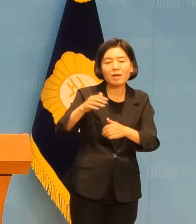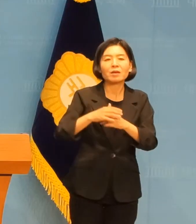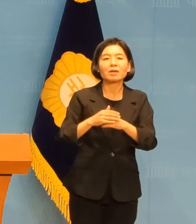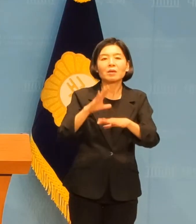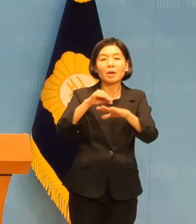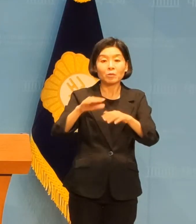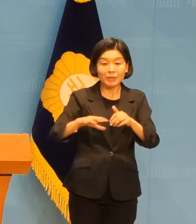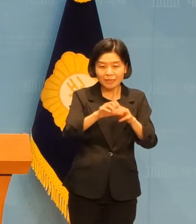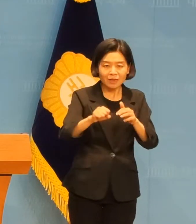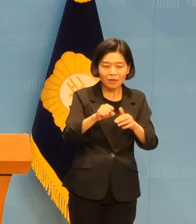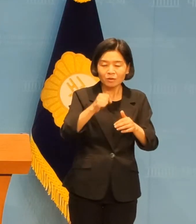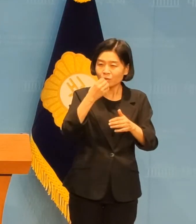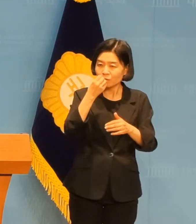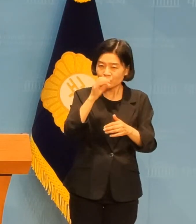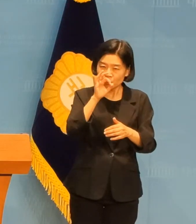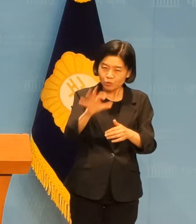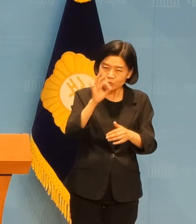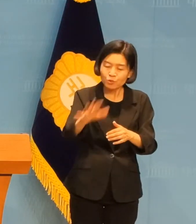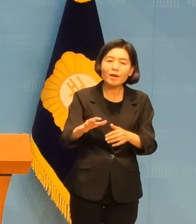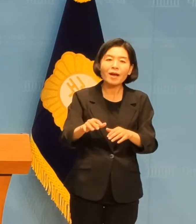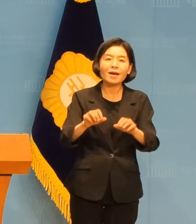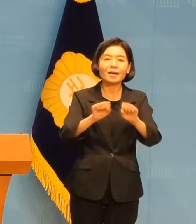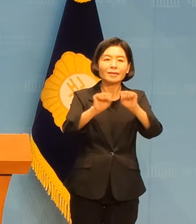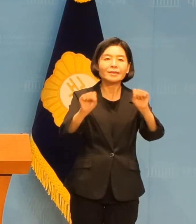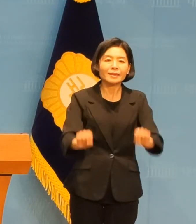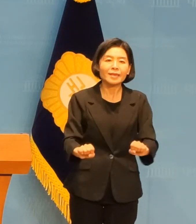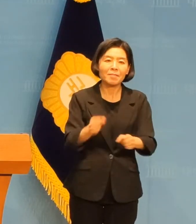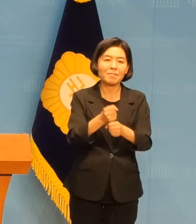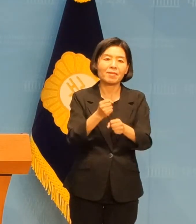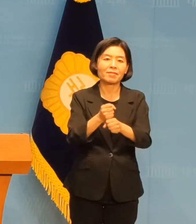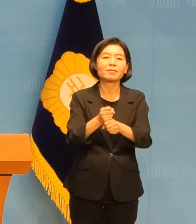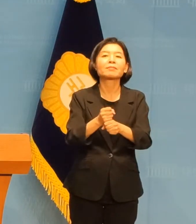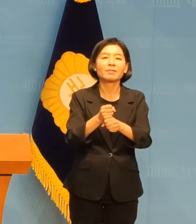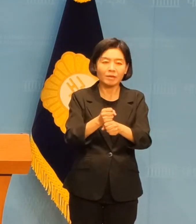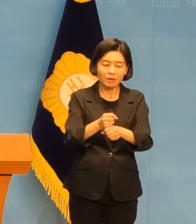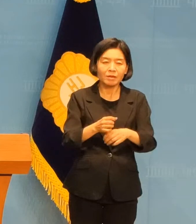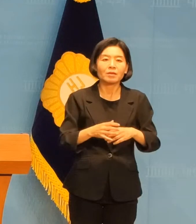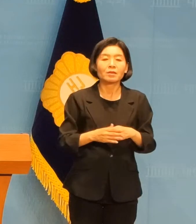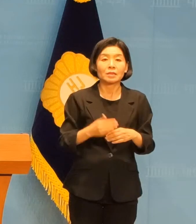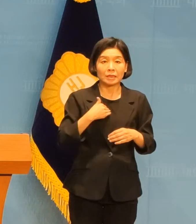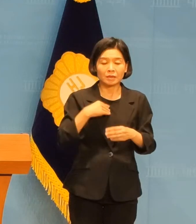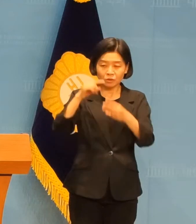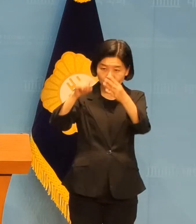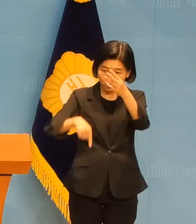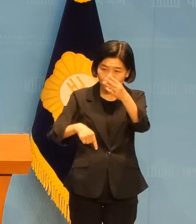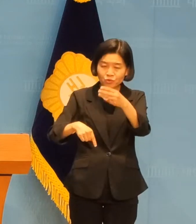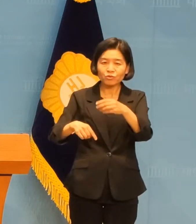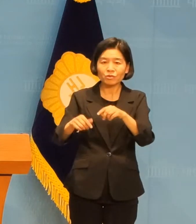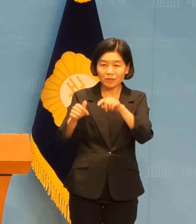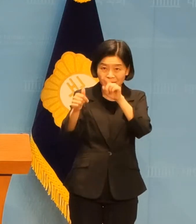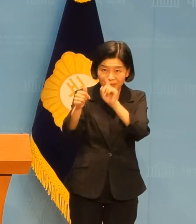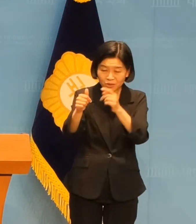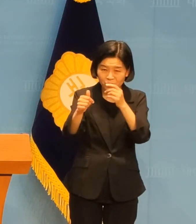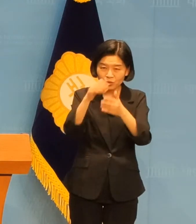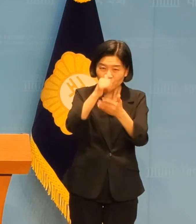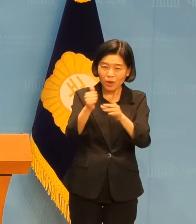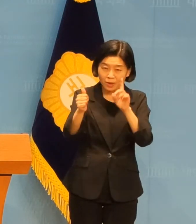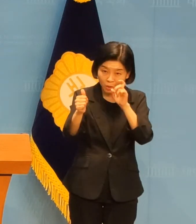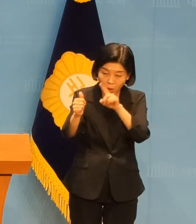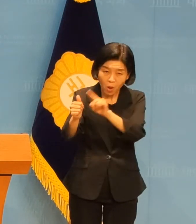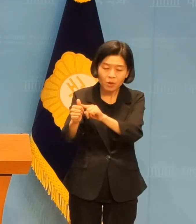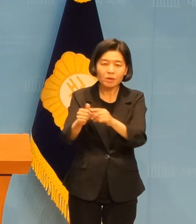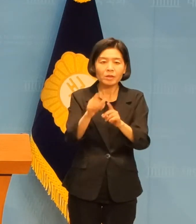장악이 불가능한 시스템으로 나아가는 기반을 마련했습니다. 저는 윤석열 피고인과 이완규